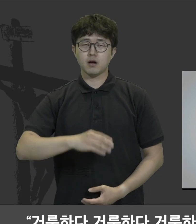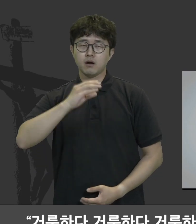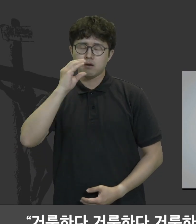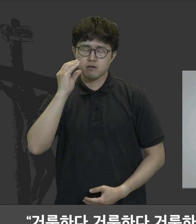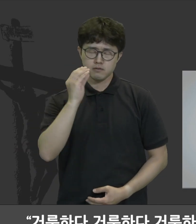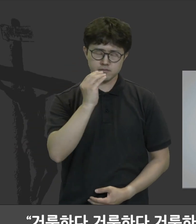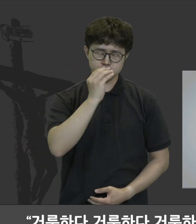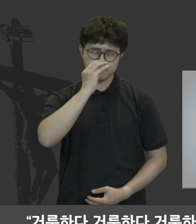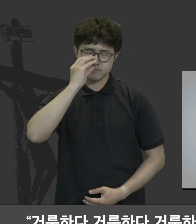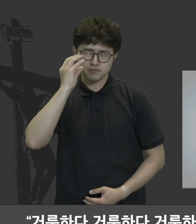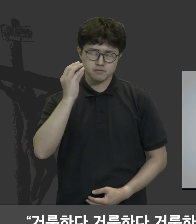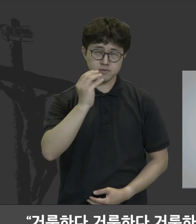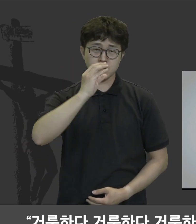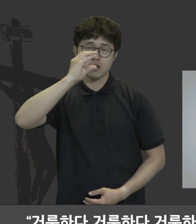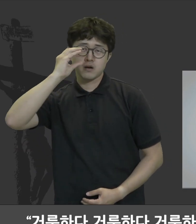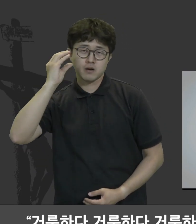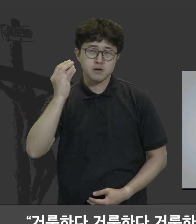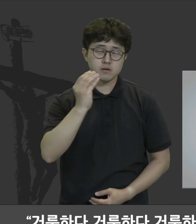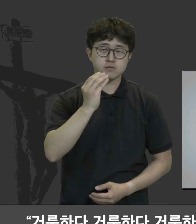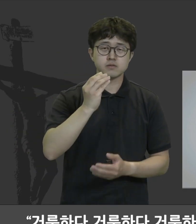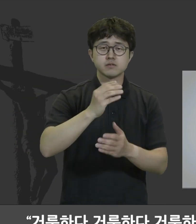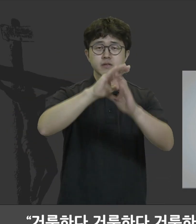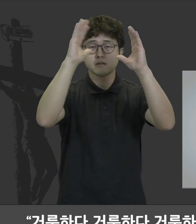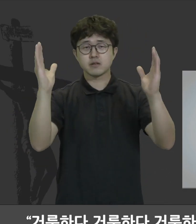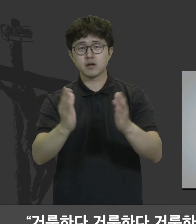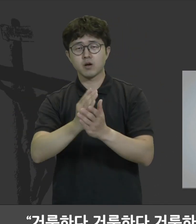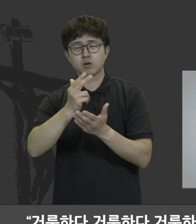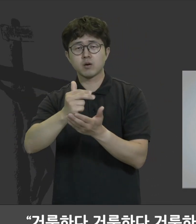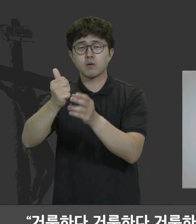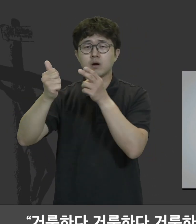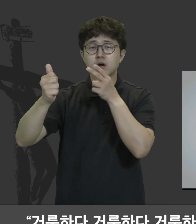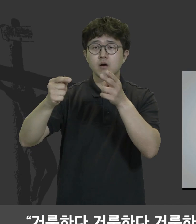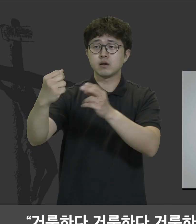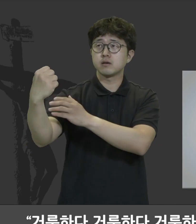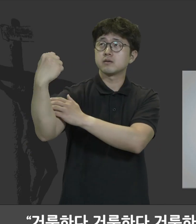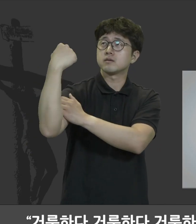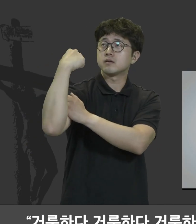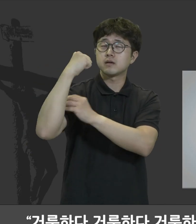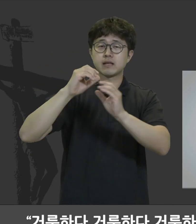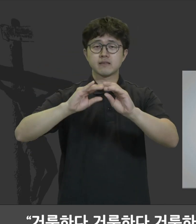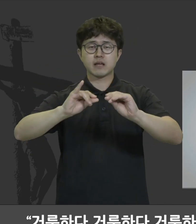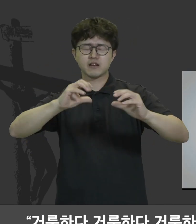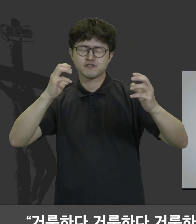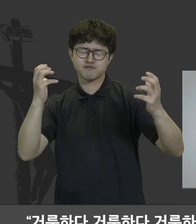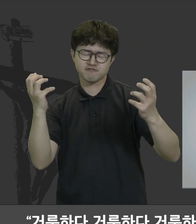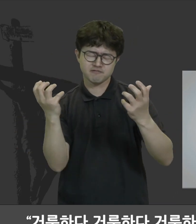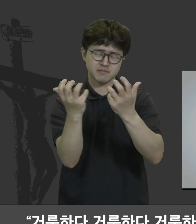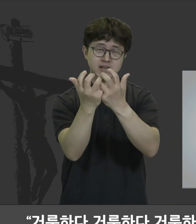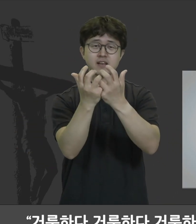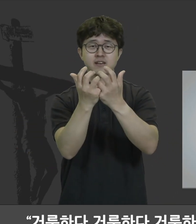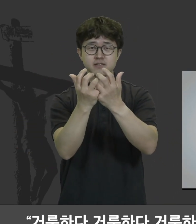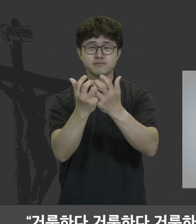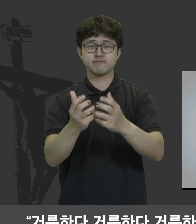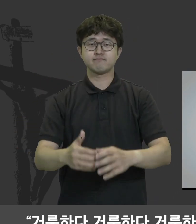거룩하다, 거룩하다, 거룩하다, 만군의 여호와여, 그의 영광이 온